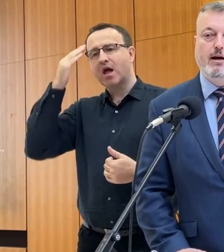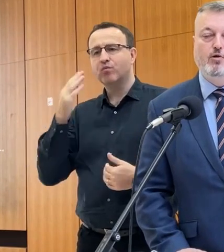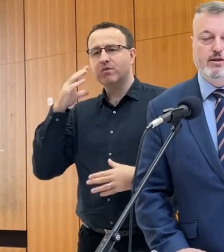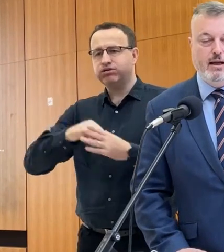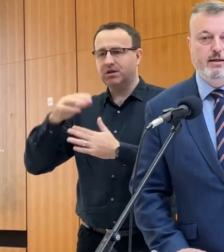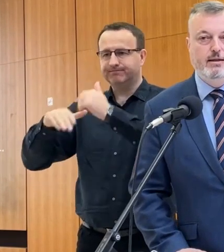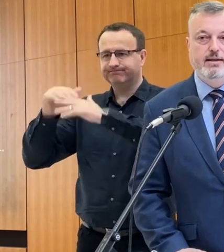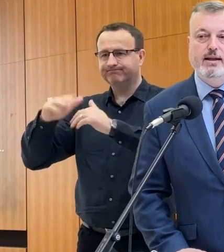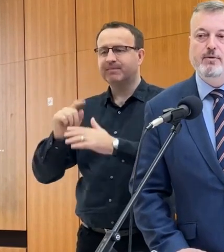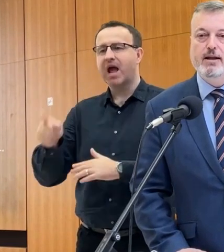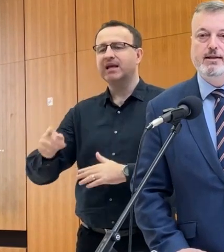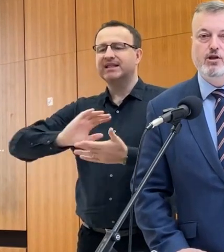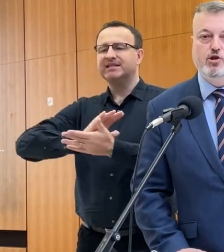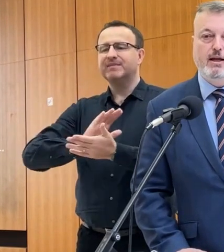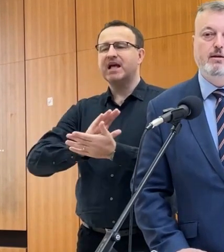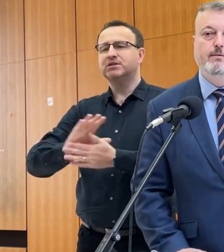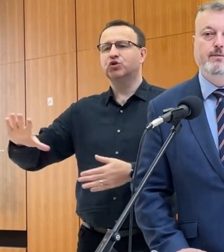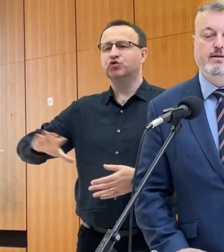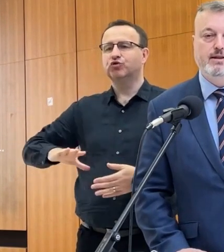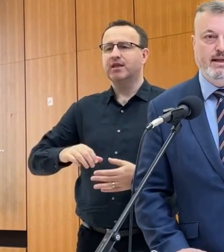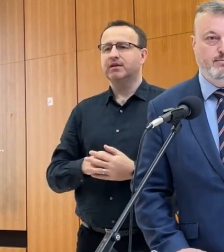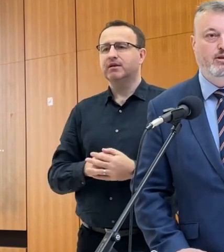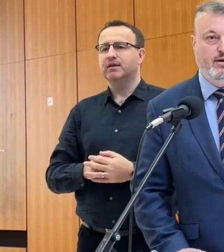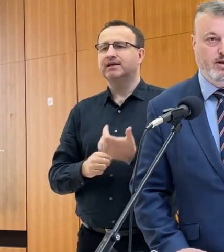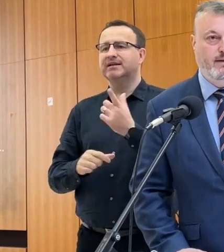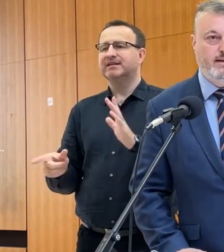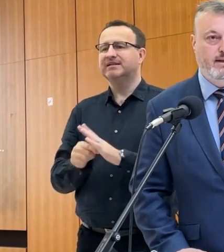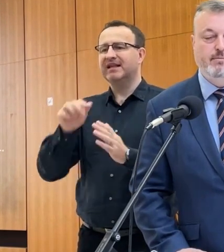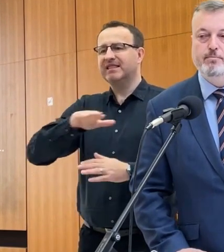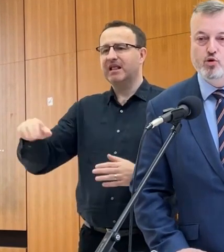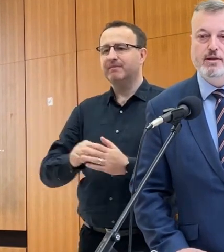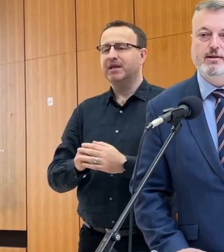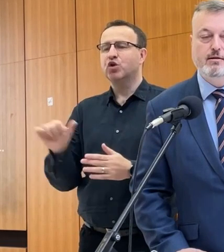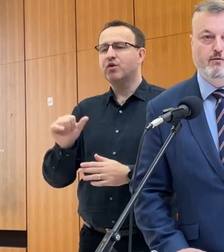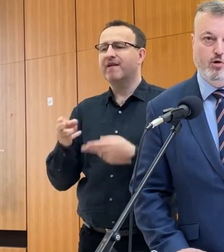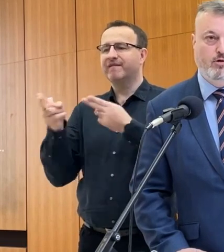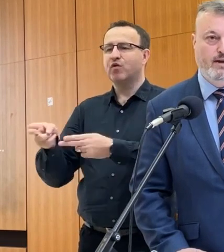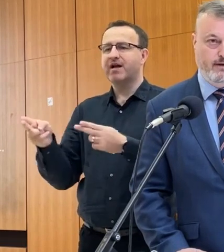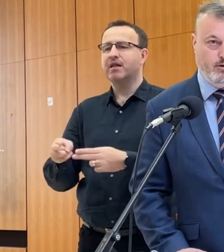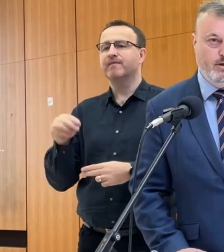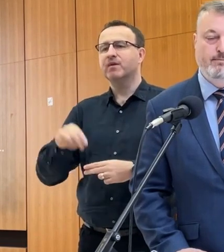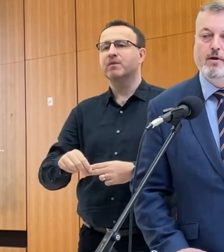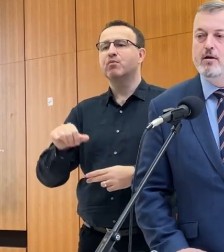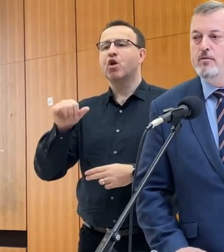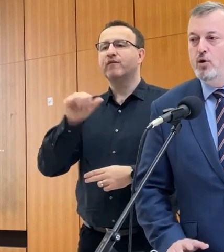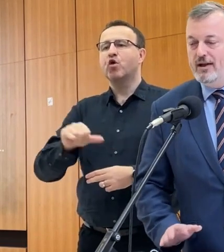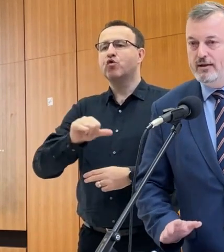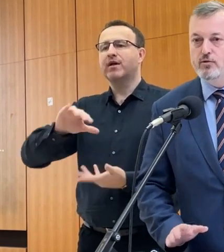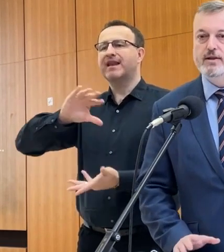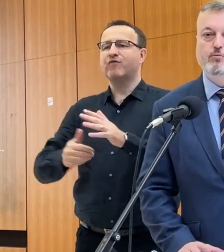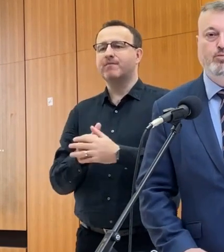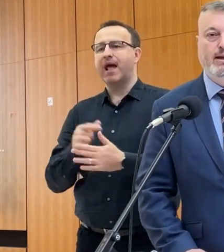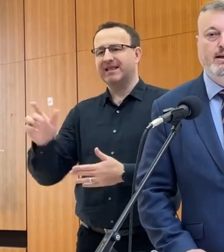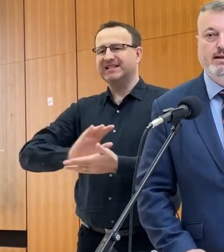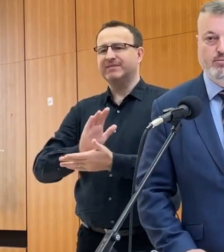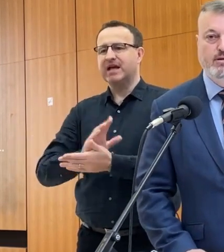a odstránenie diskriminácie žien s deťmi, ktoré vychovali deti počas dôchodkovej reformy. Pokiaľ tieto